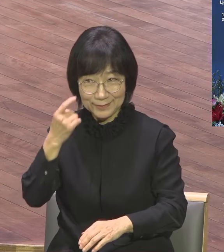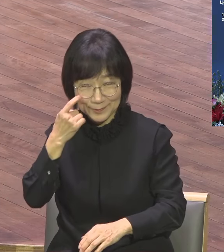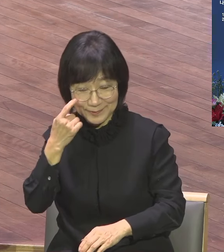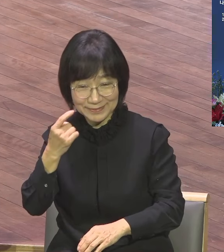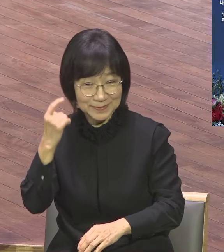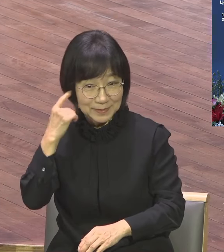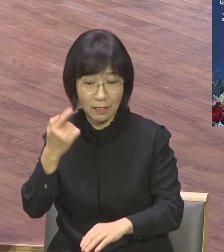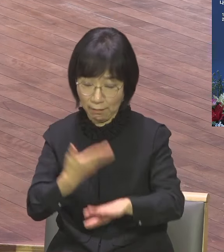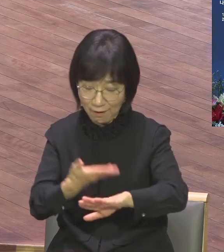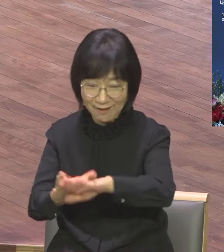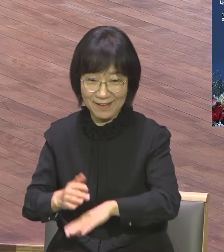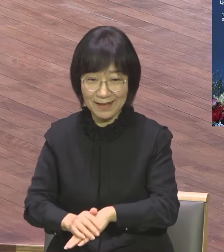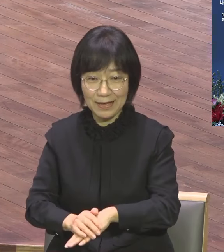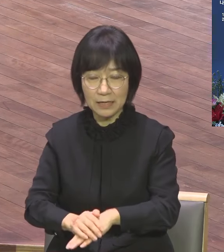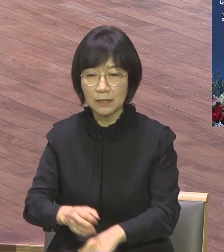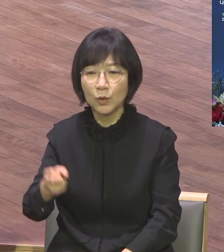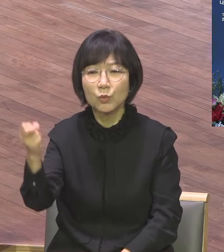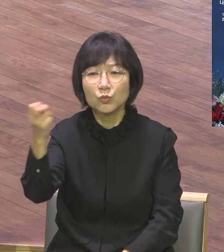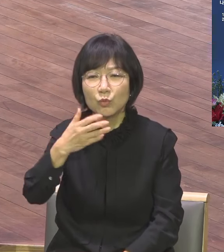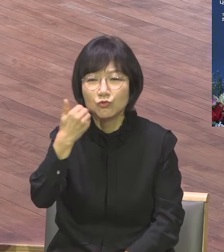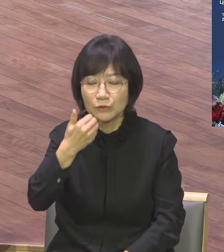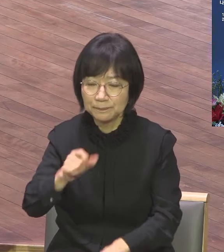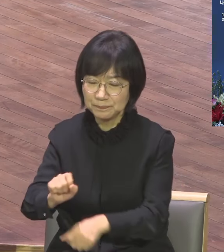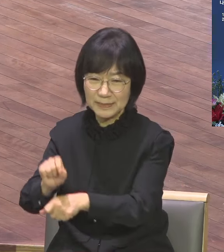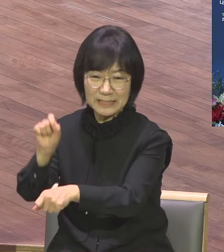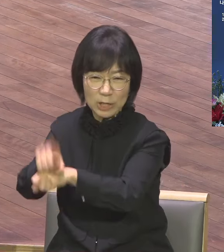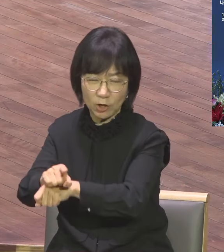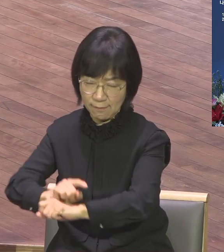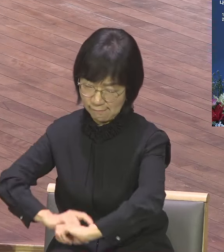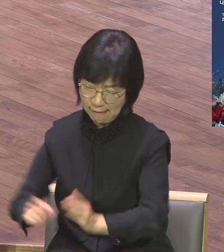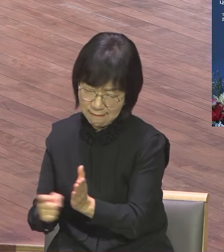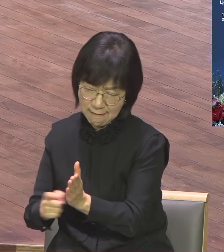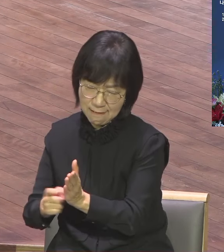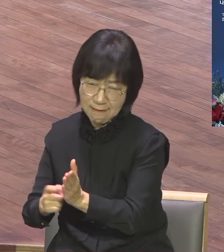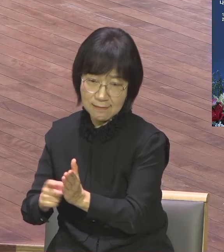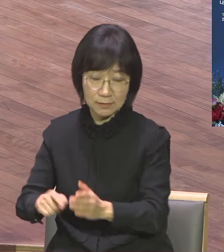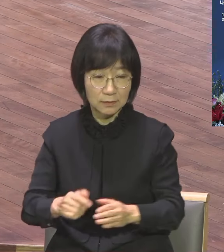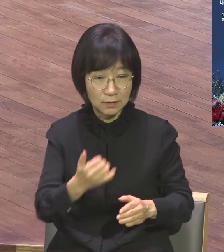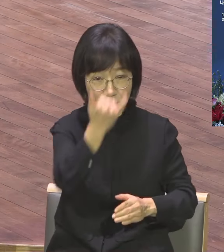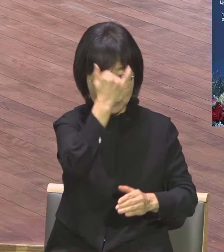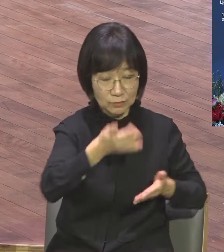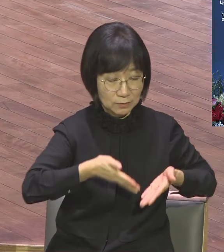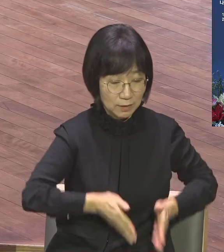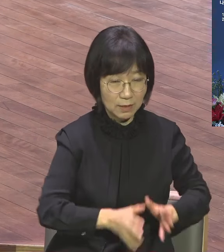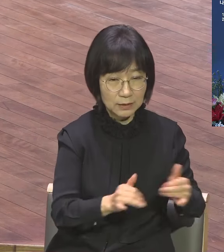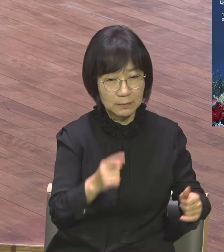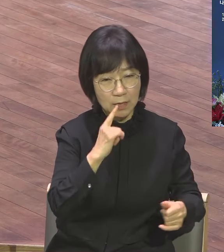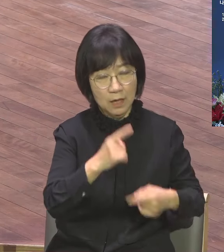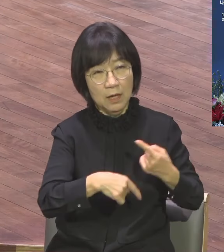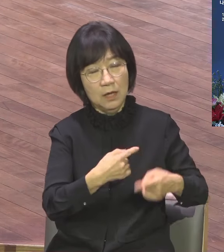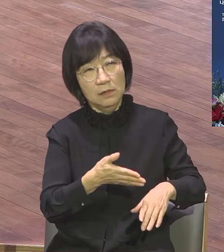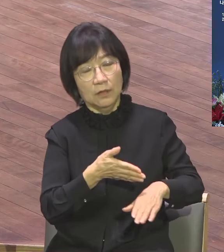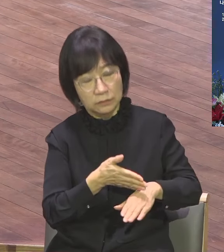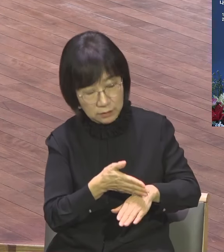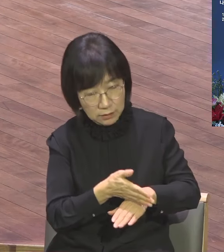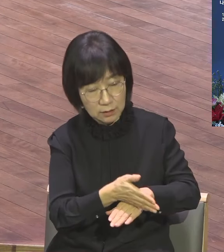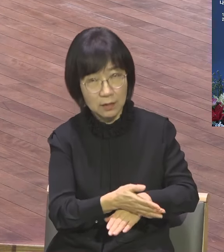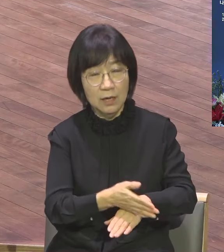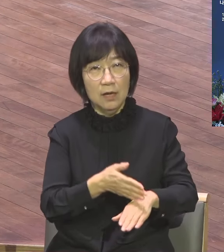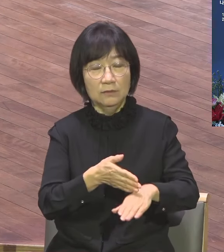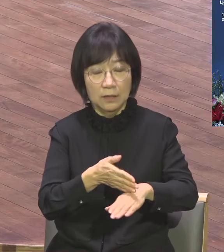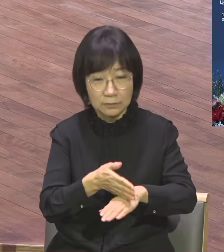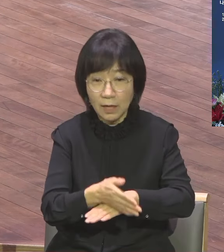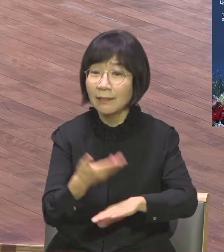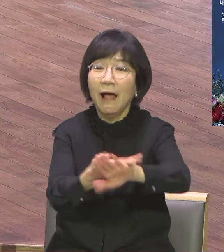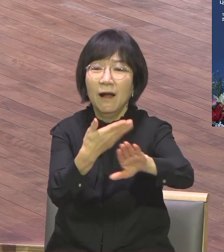급해서 막 칠성지게 말하는 사람, 어떤 사람 충격적인 사람들은 천천히 말해. 무슨 말을 해야 될지 한참 생각하다 또 말해. 그